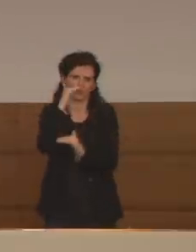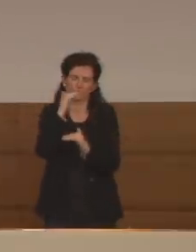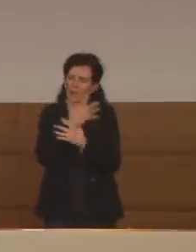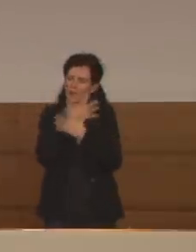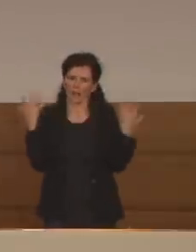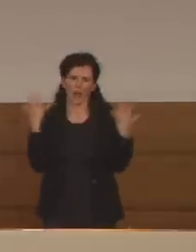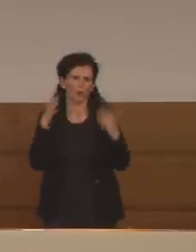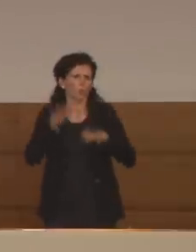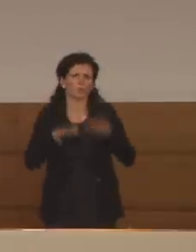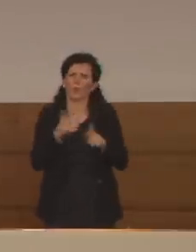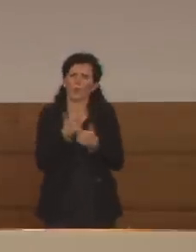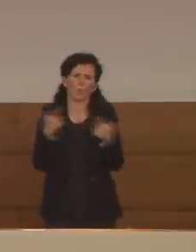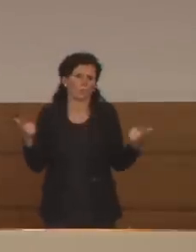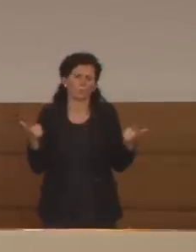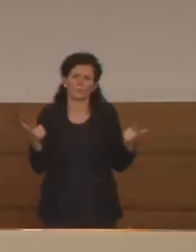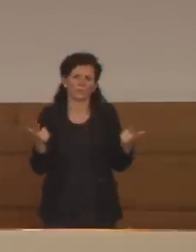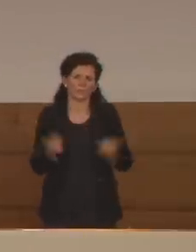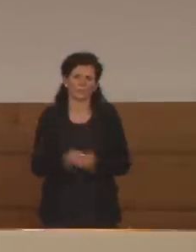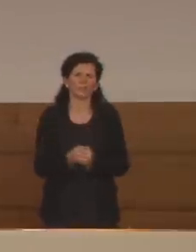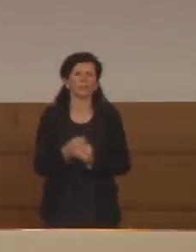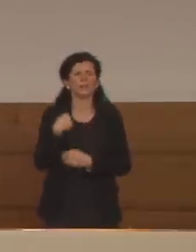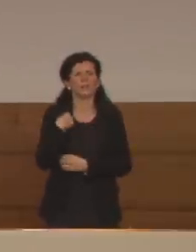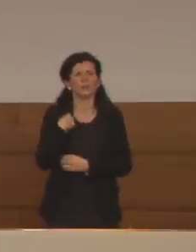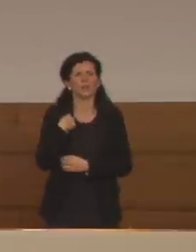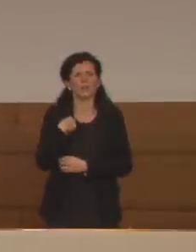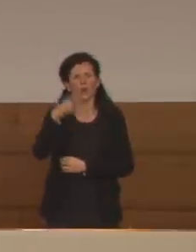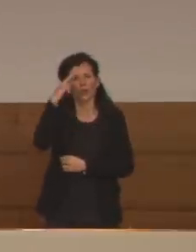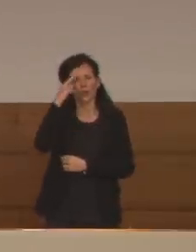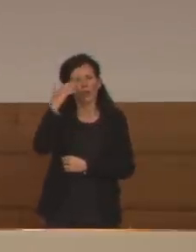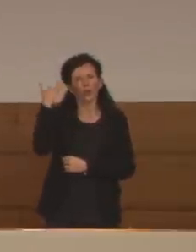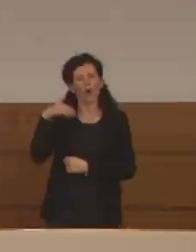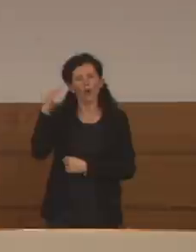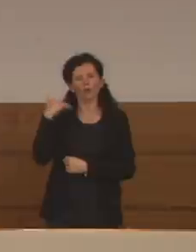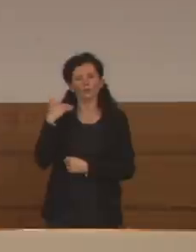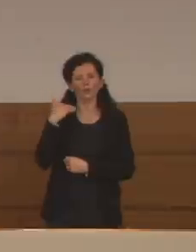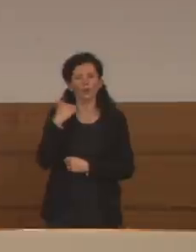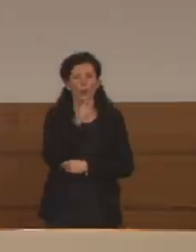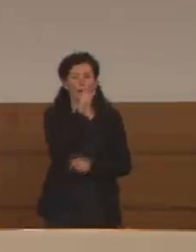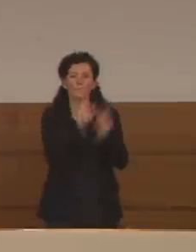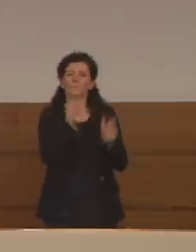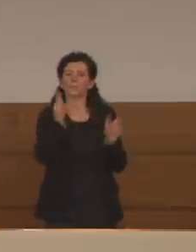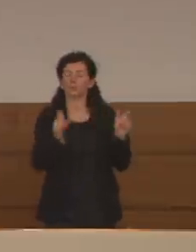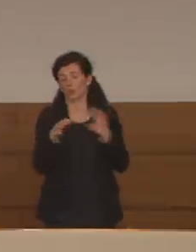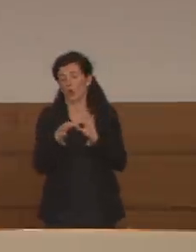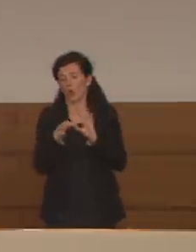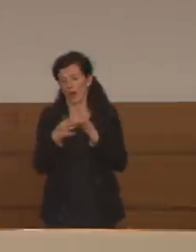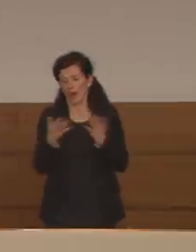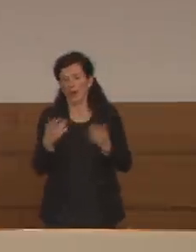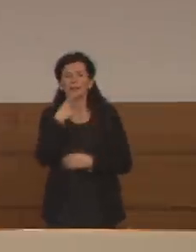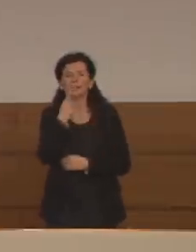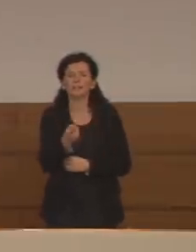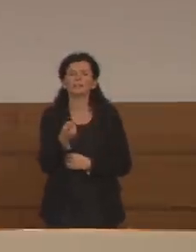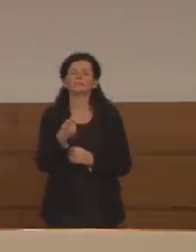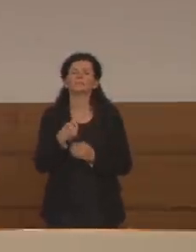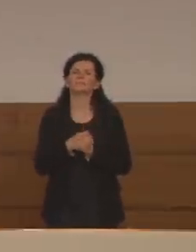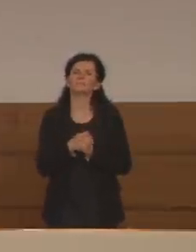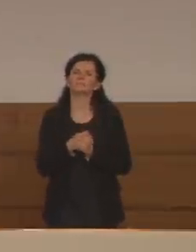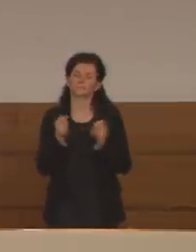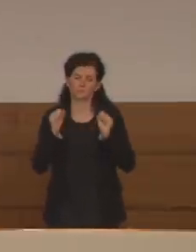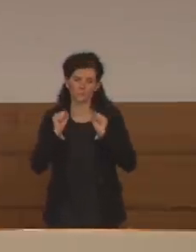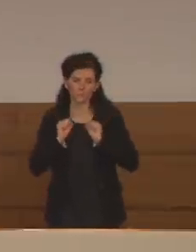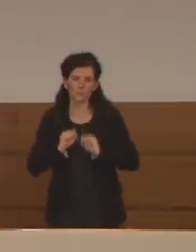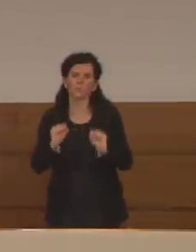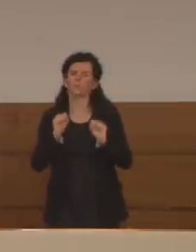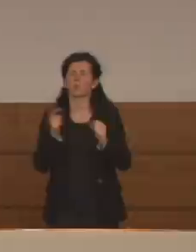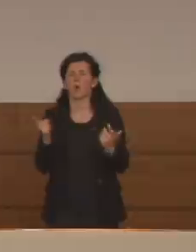ma è abbastanza banale io ricordo persone che dicevano colleghi diciamo che si poteva